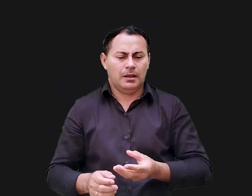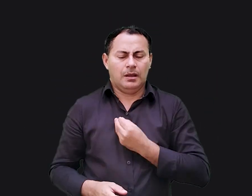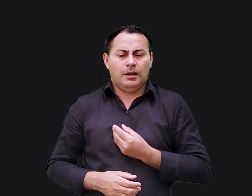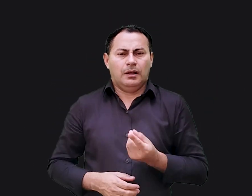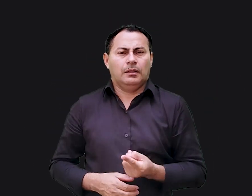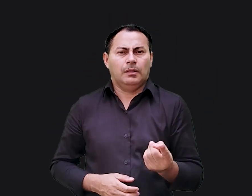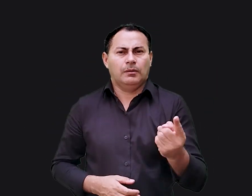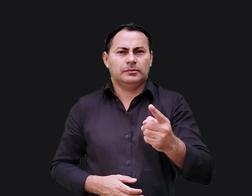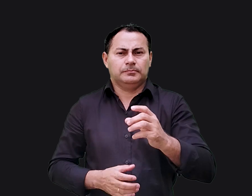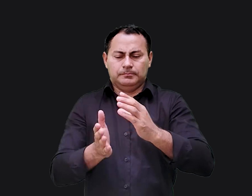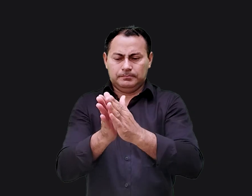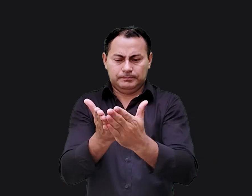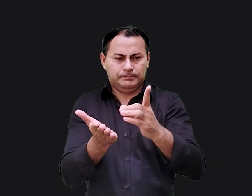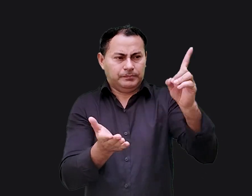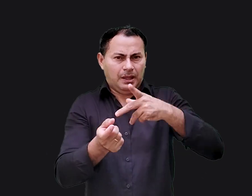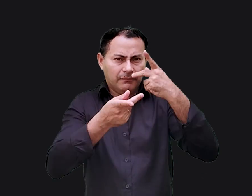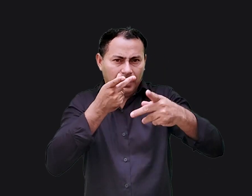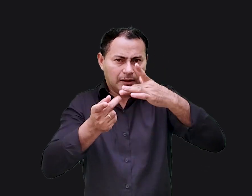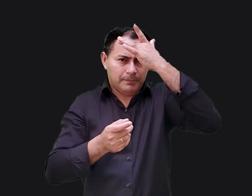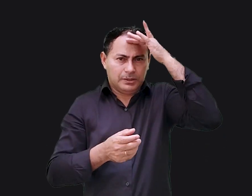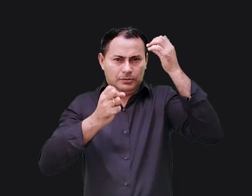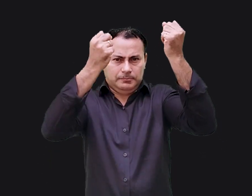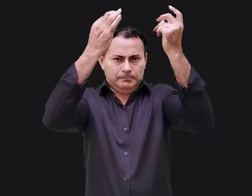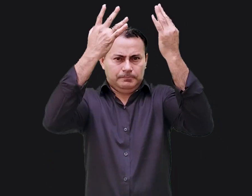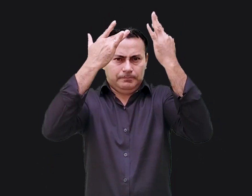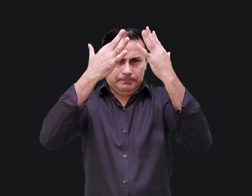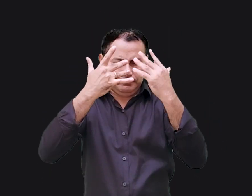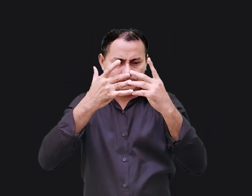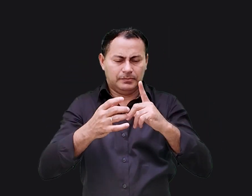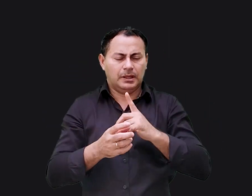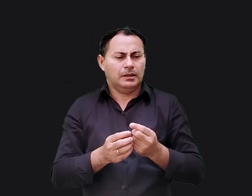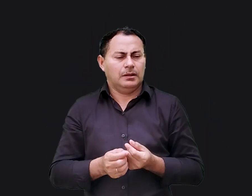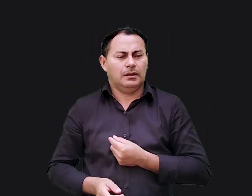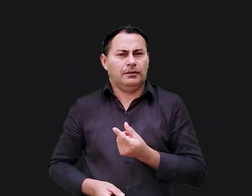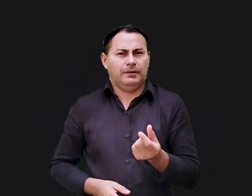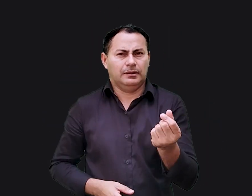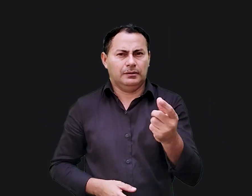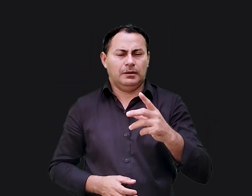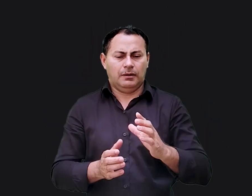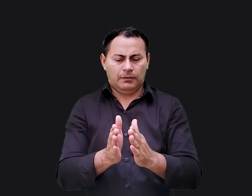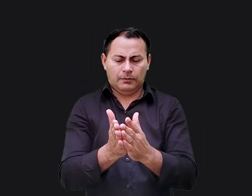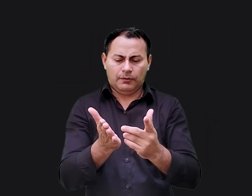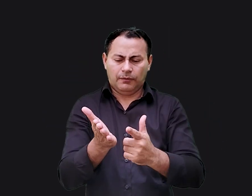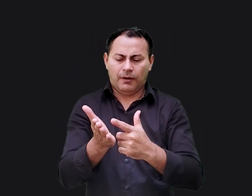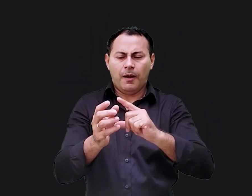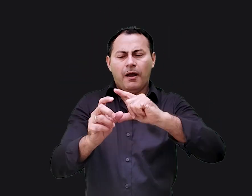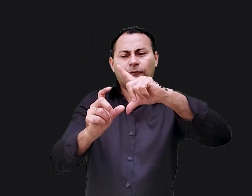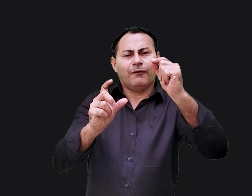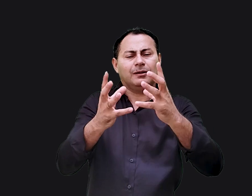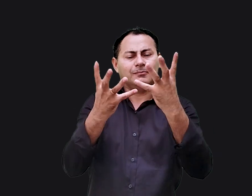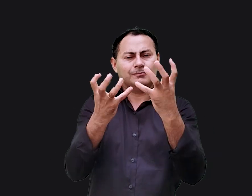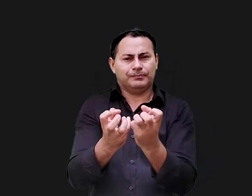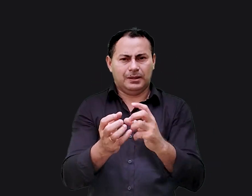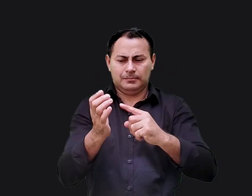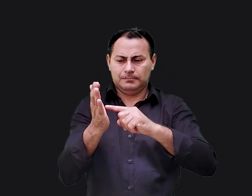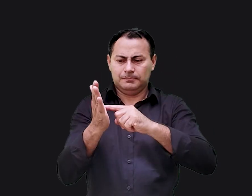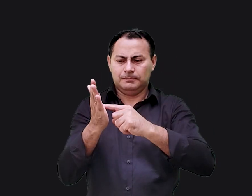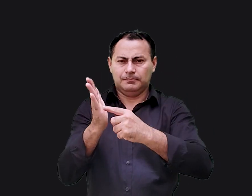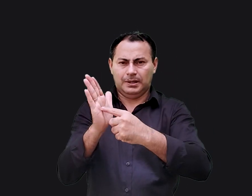a longevidade. As Escrituras nos dizem que o homem abençoado tem longevidade. Suas folhas não murcham. Essa metáfora